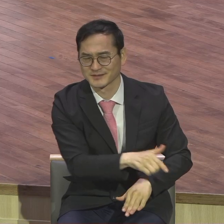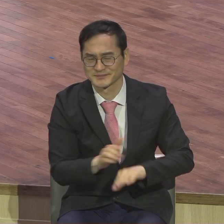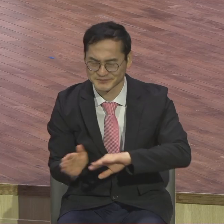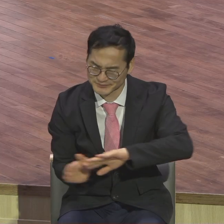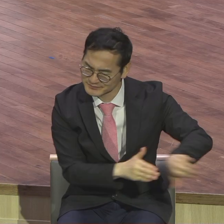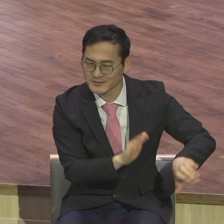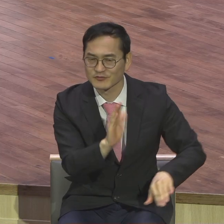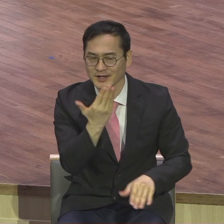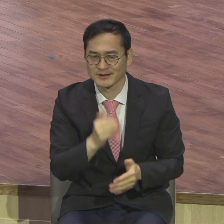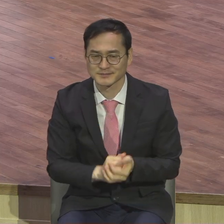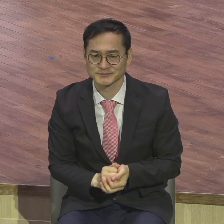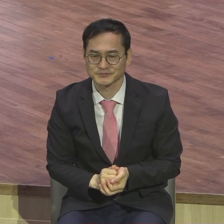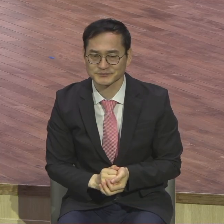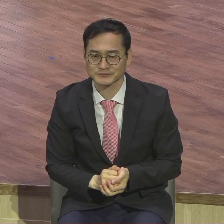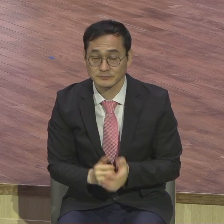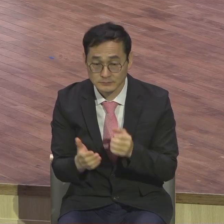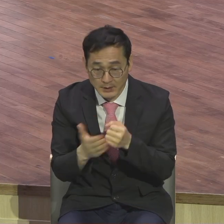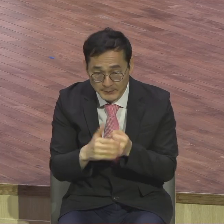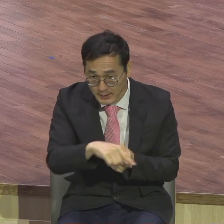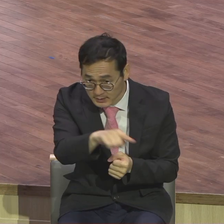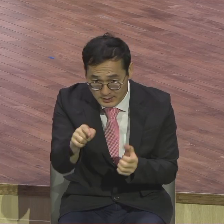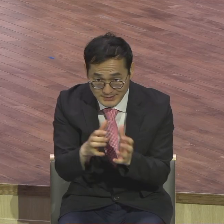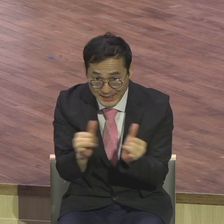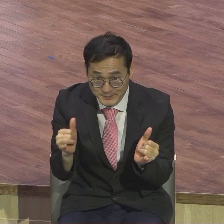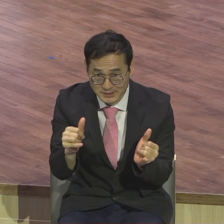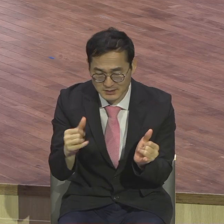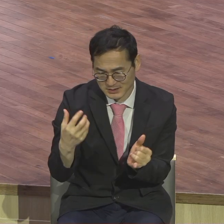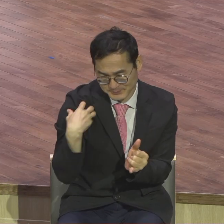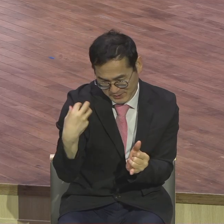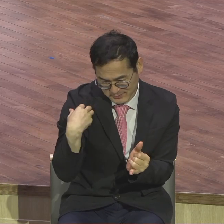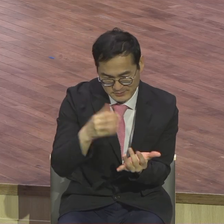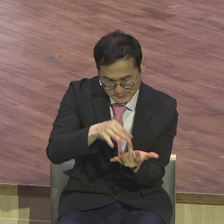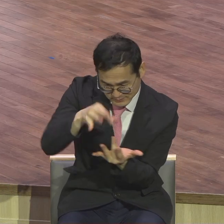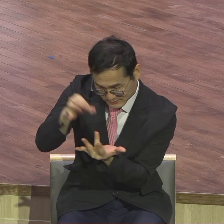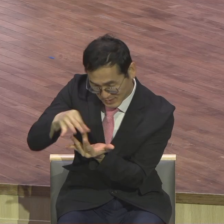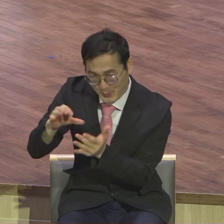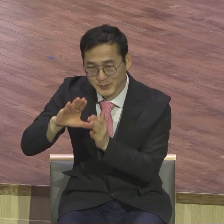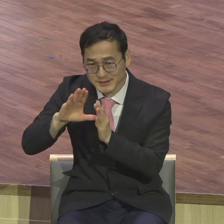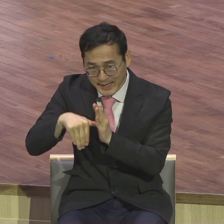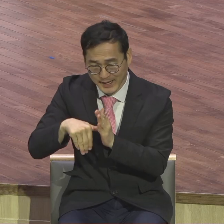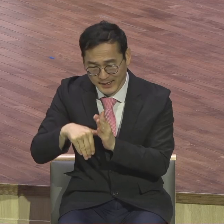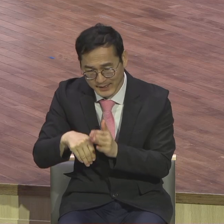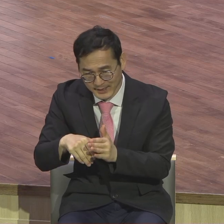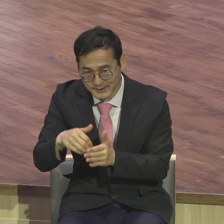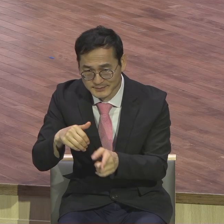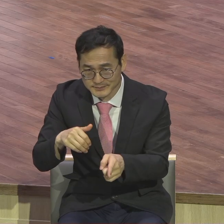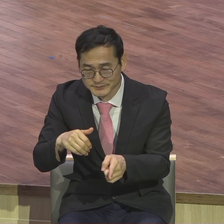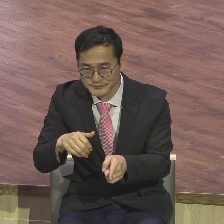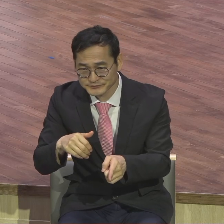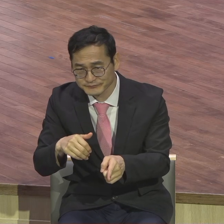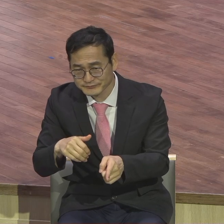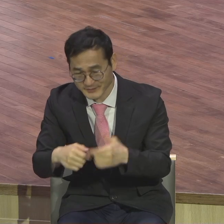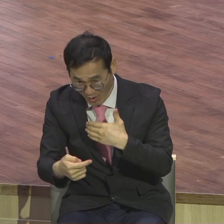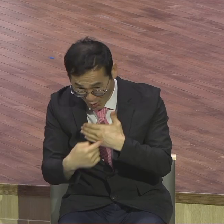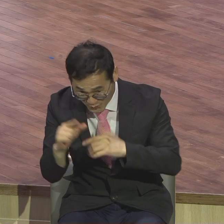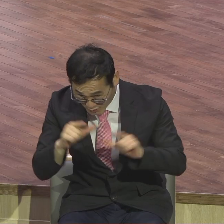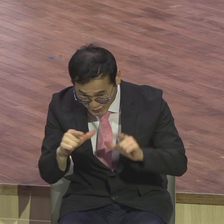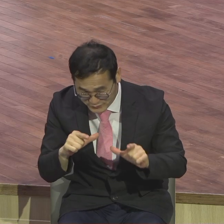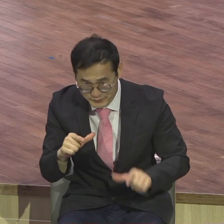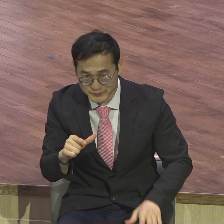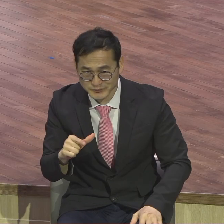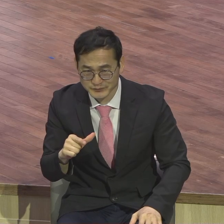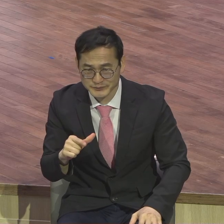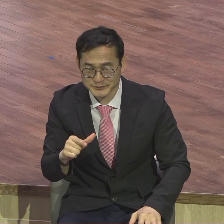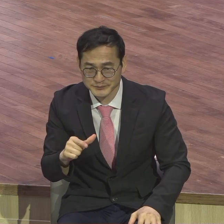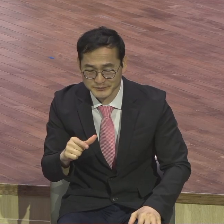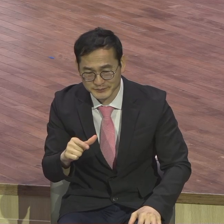때 과연 이분이 하나님 앞에 신앙은 우리가 중심을 잘 모르잖아요. 드러나는